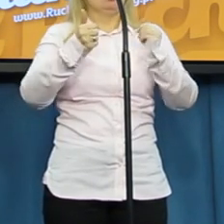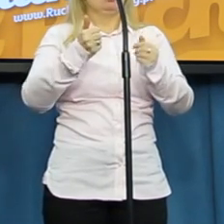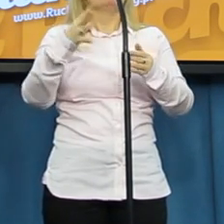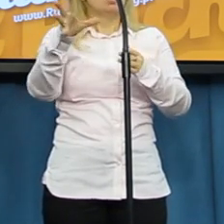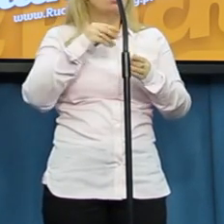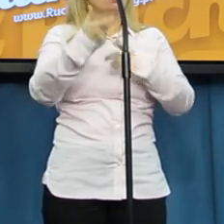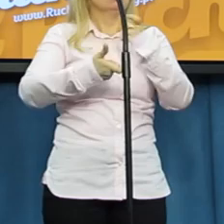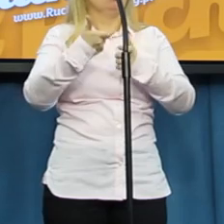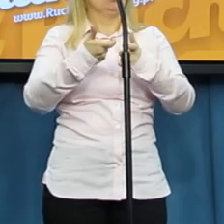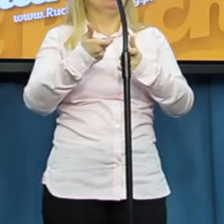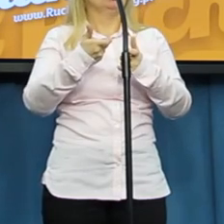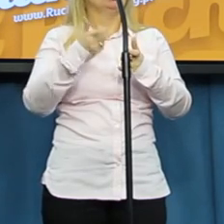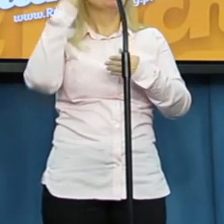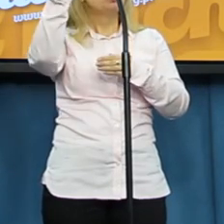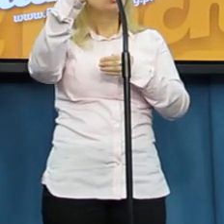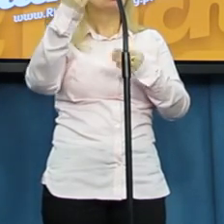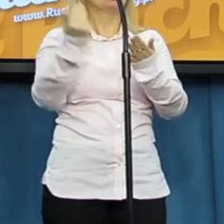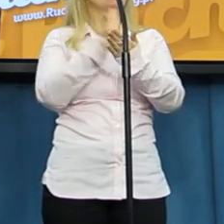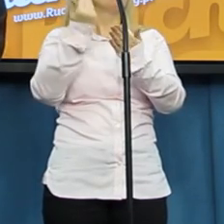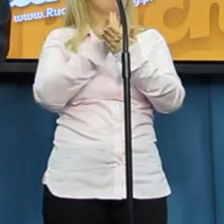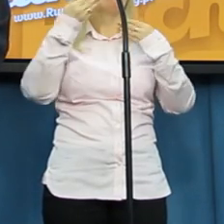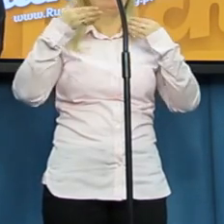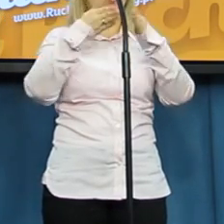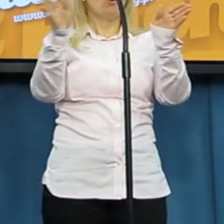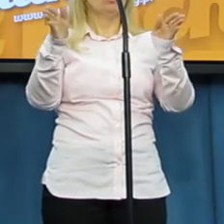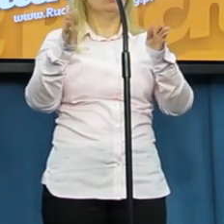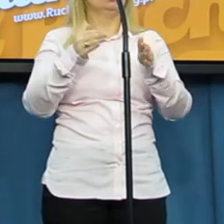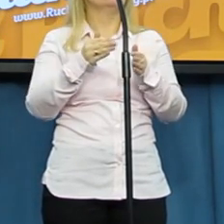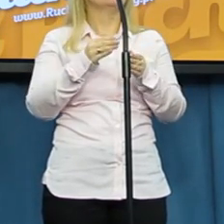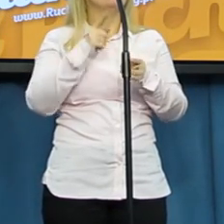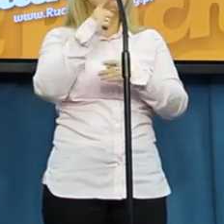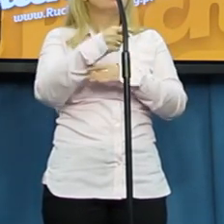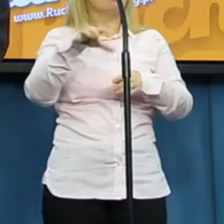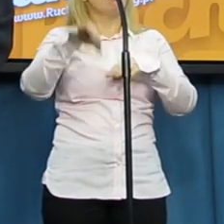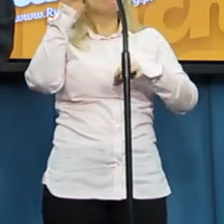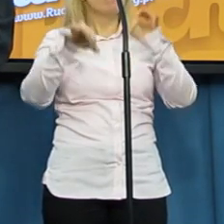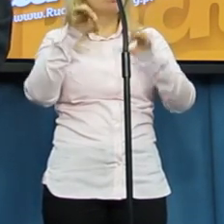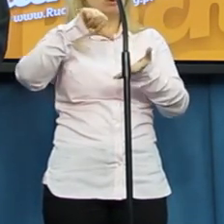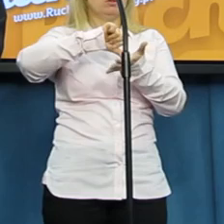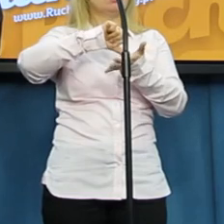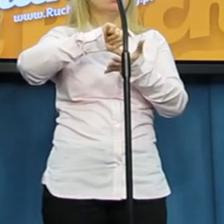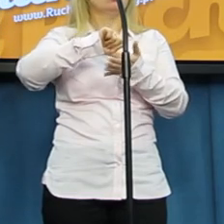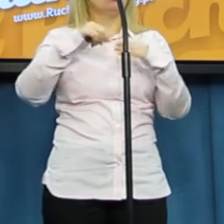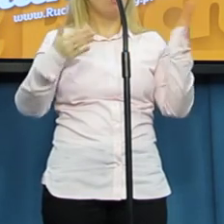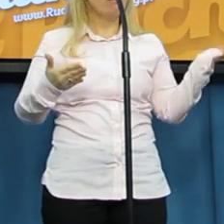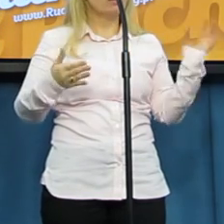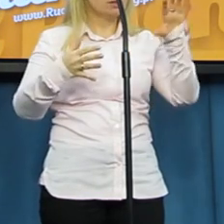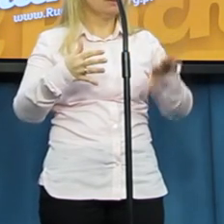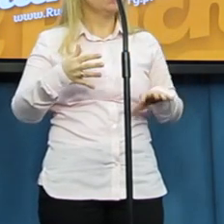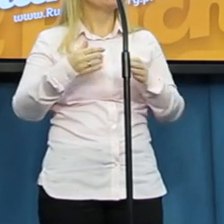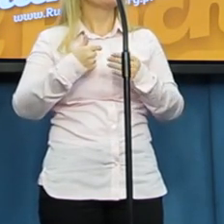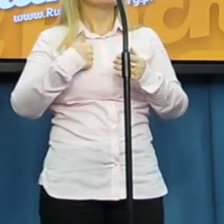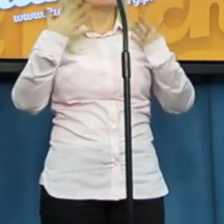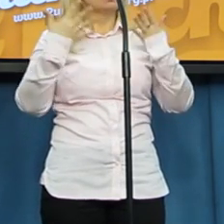no, taka nowe takie otwarcie dla właśnie wyborców centrolewicowych. Ja się w tym tygodniu spotkałem z